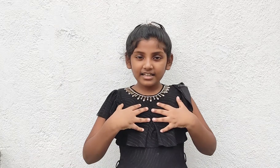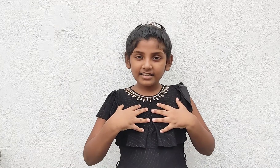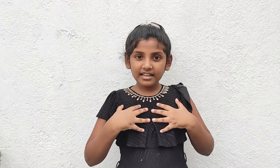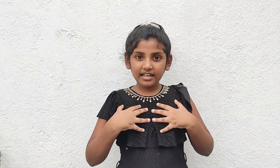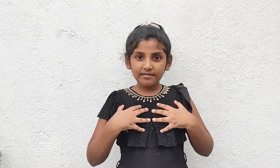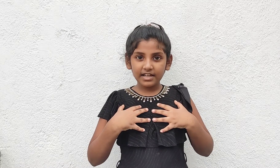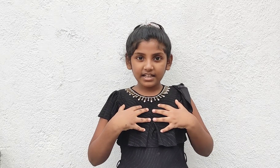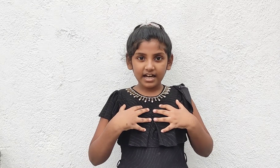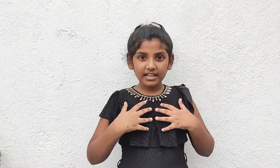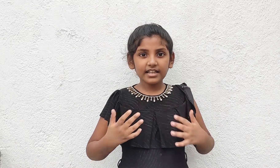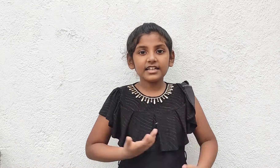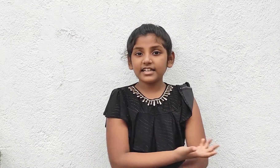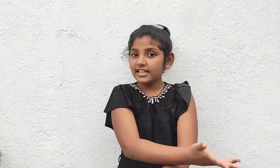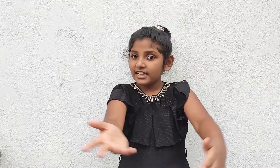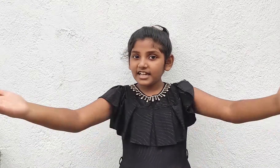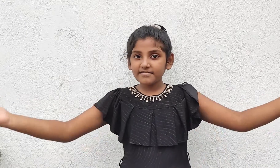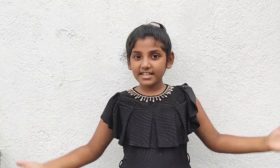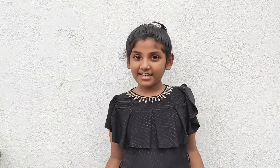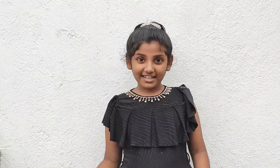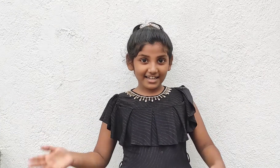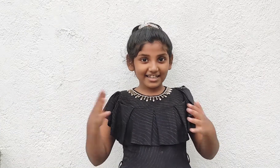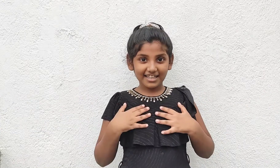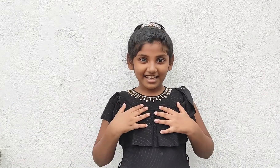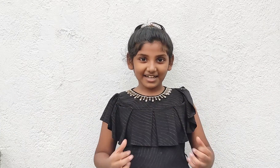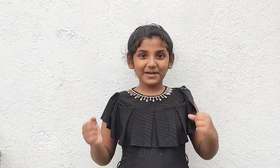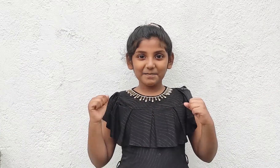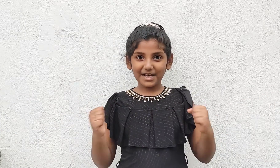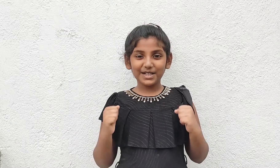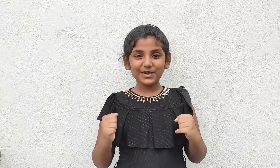என் தேவனால் எல்லாம் செய்ய எனக்கு